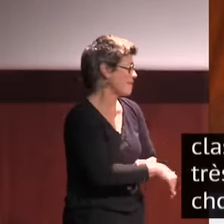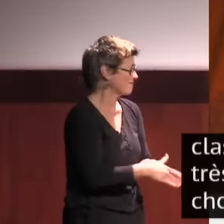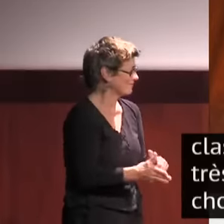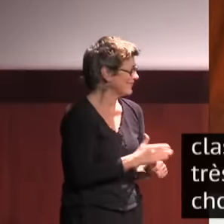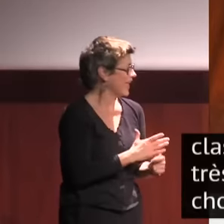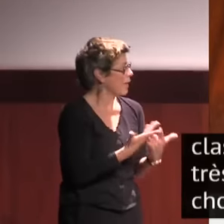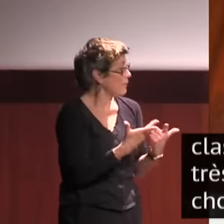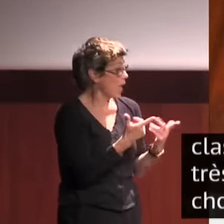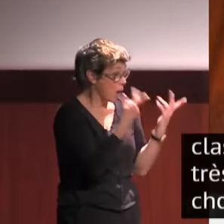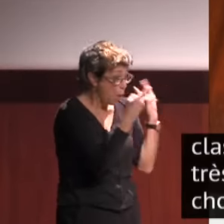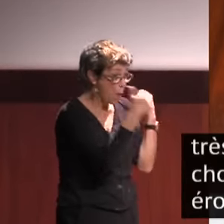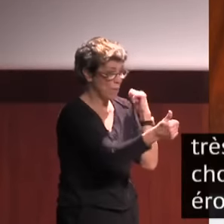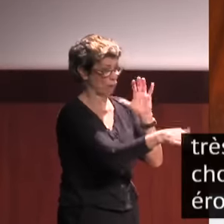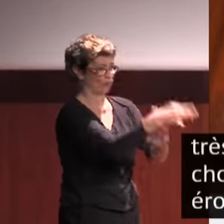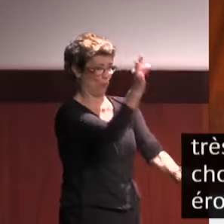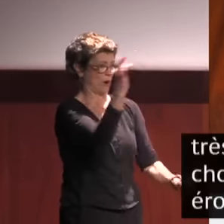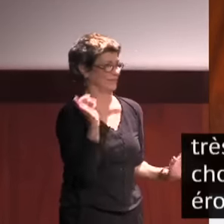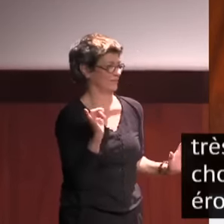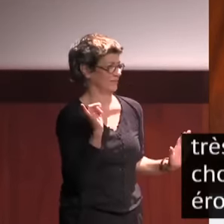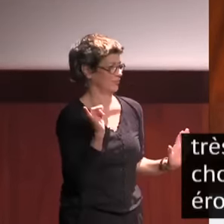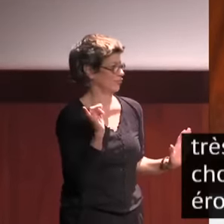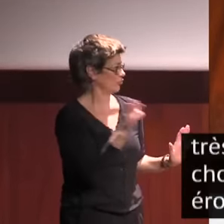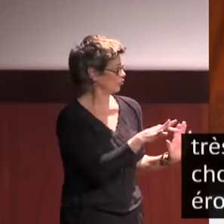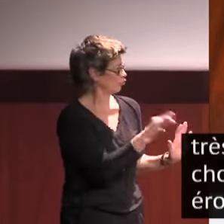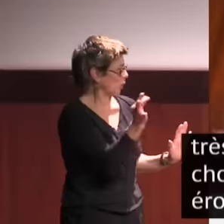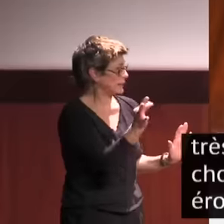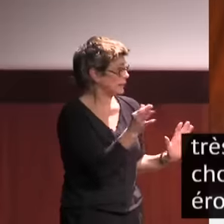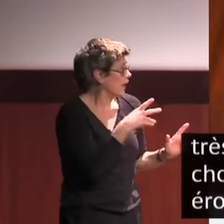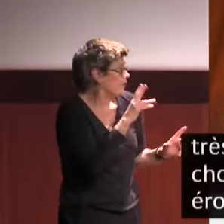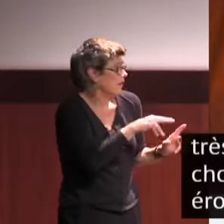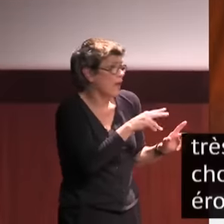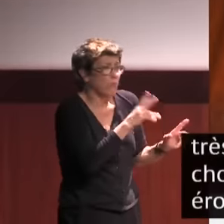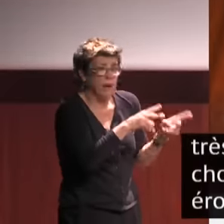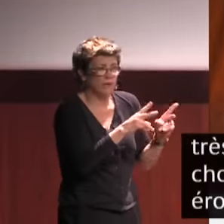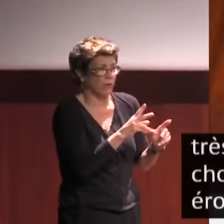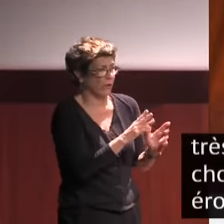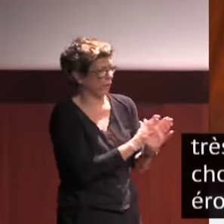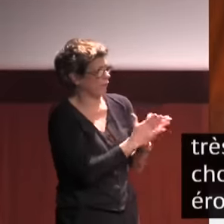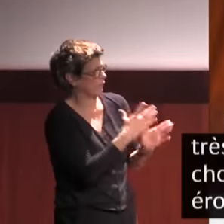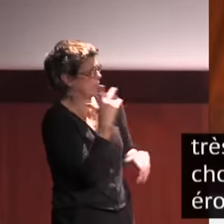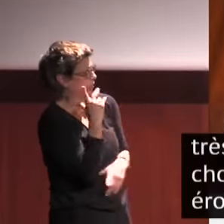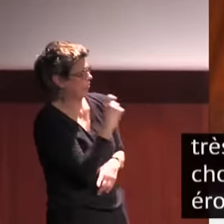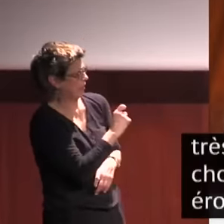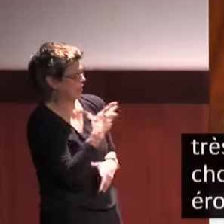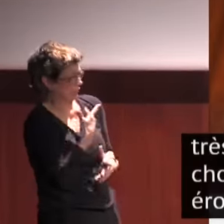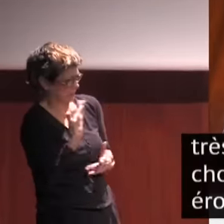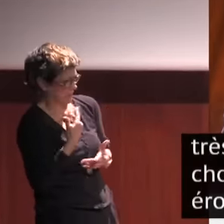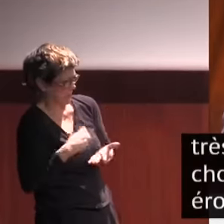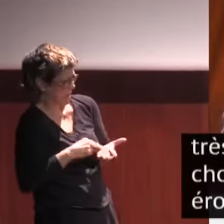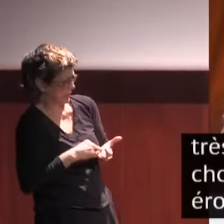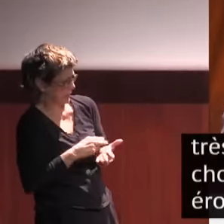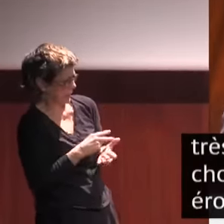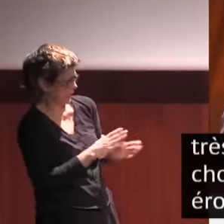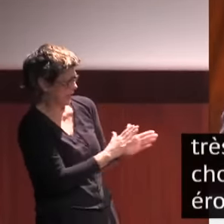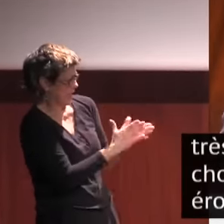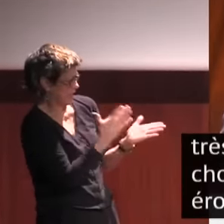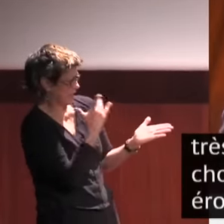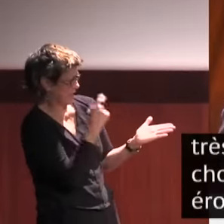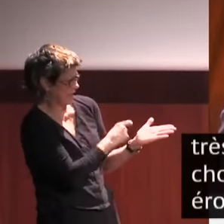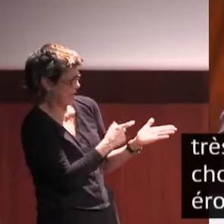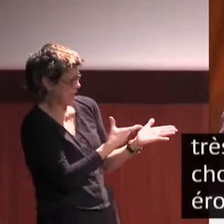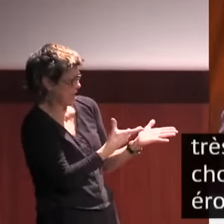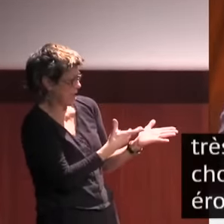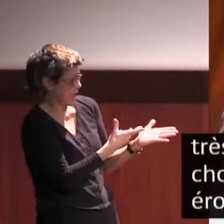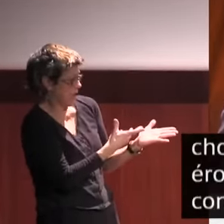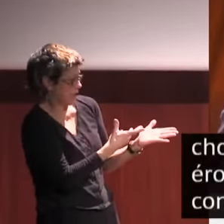sans choix, c'est-à-dire qu'il peut y avoir des livres considérés comme difficiles pour des gamins qui savent à peine lire. Et ça marche. Ça